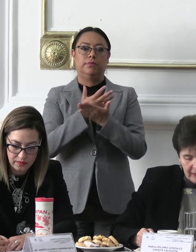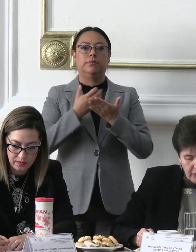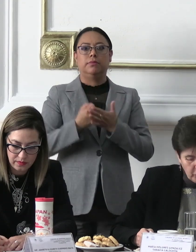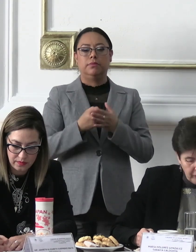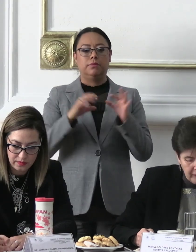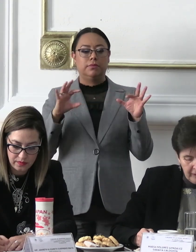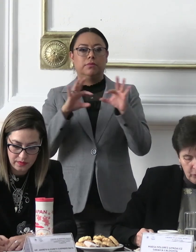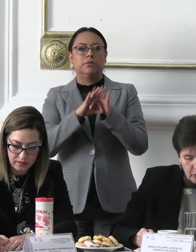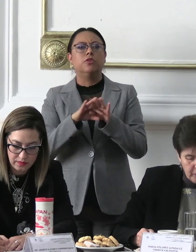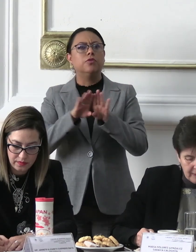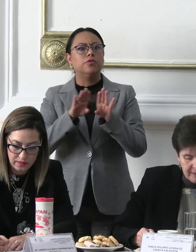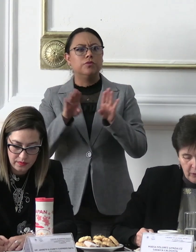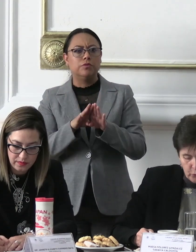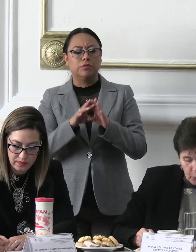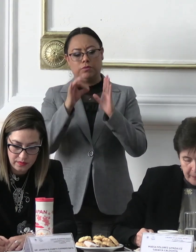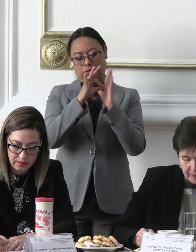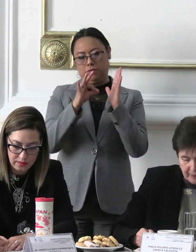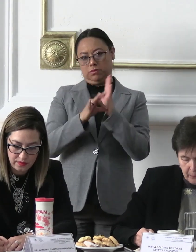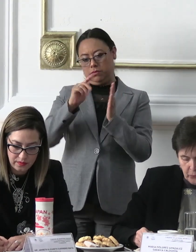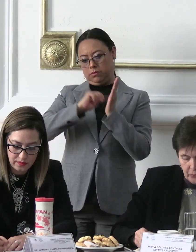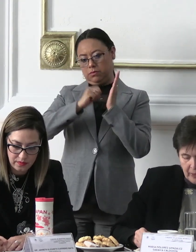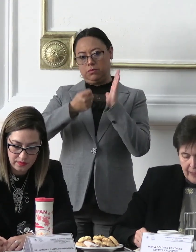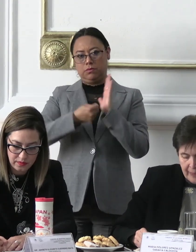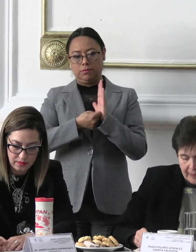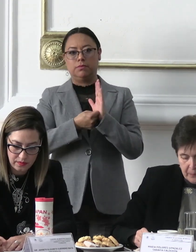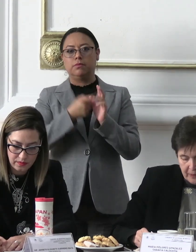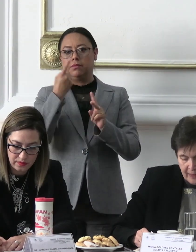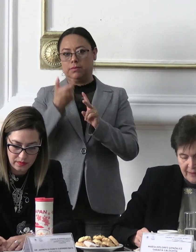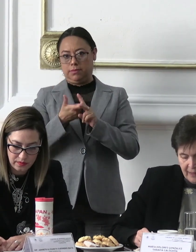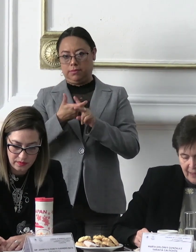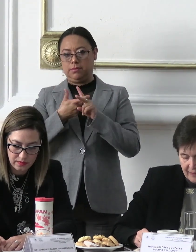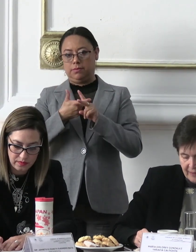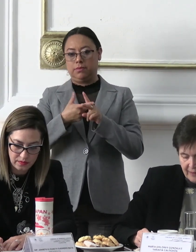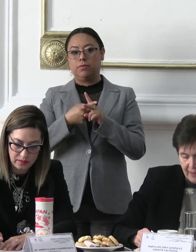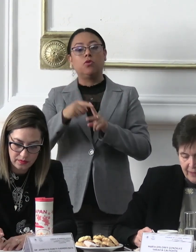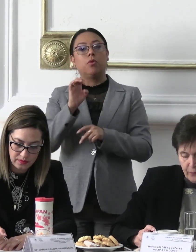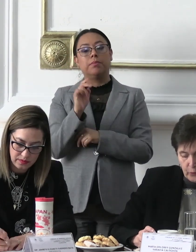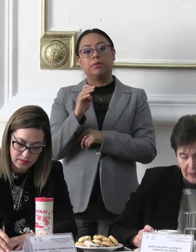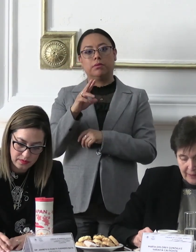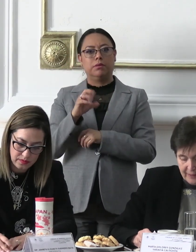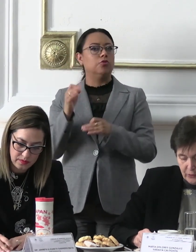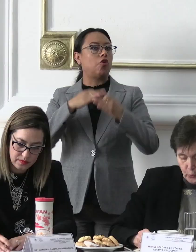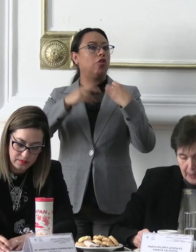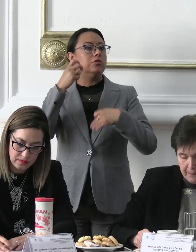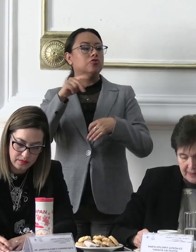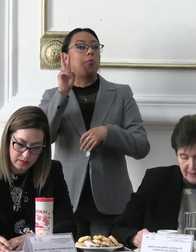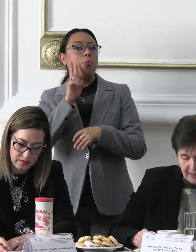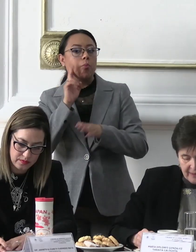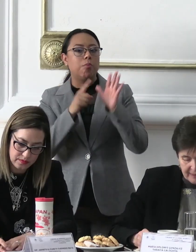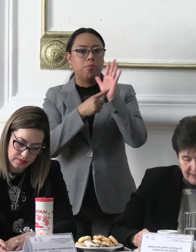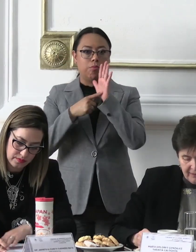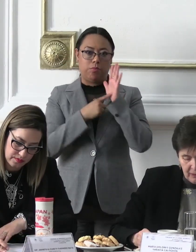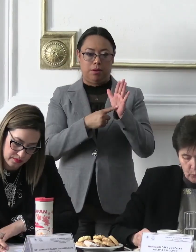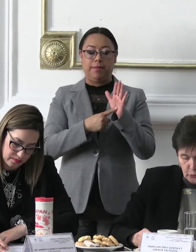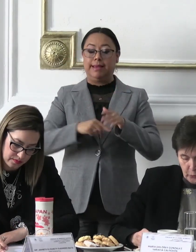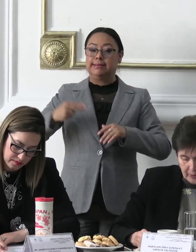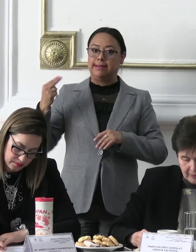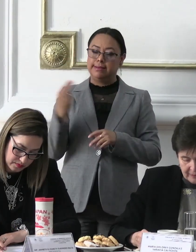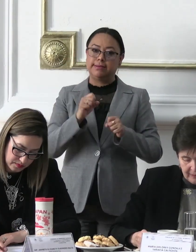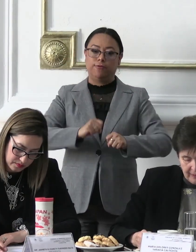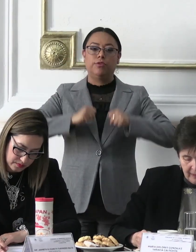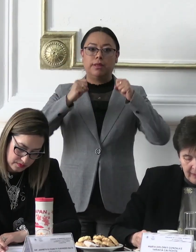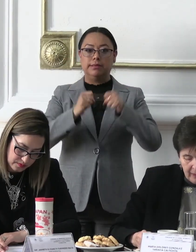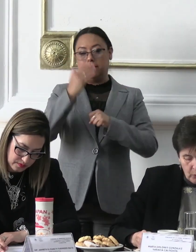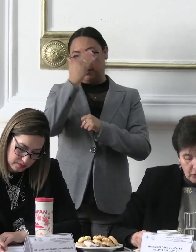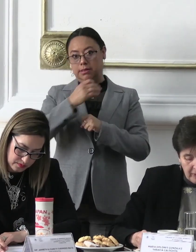fundamentado en criterios técnicos, financieros y operativos que evidencian la necesidad de fortalecer sus capacidades